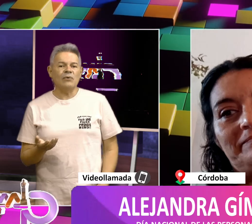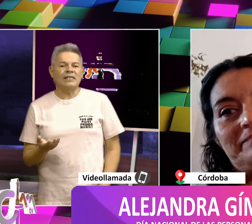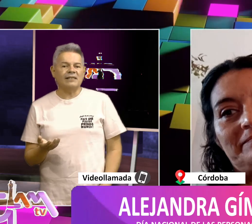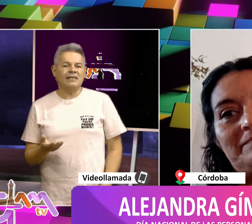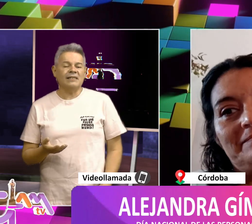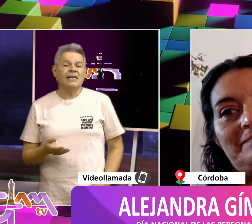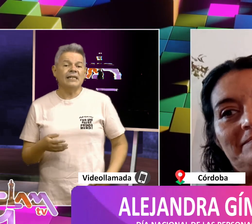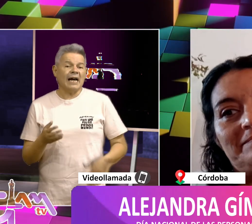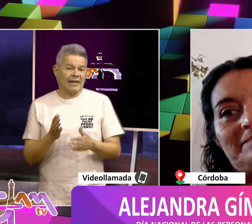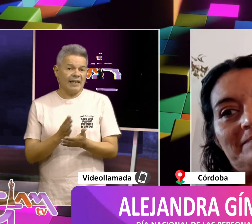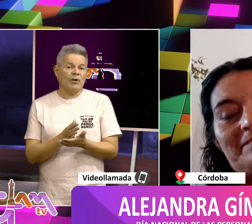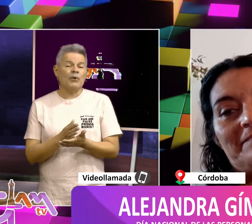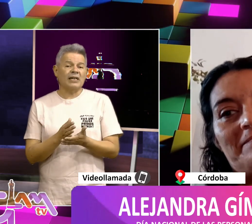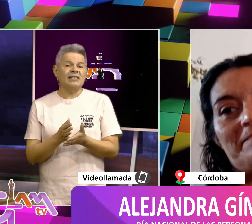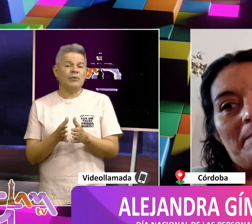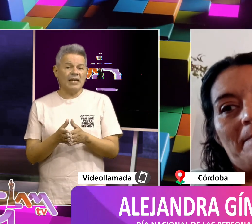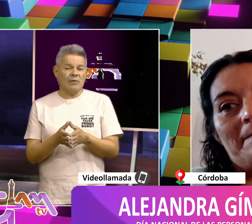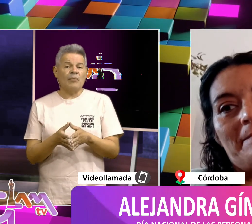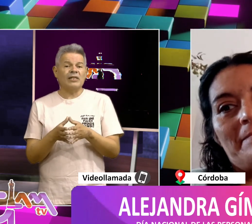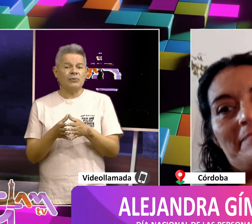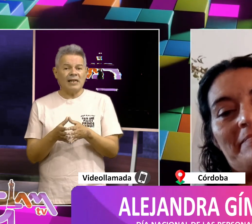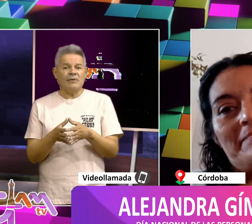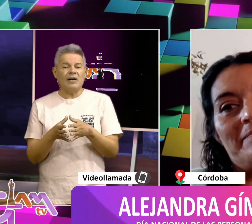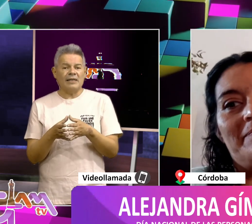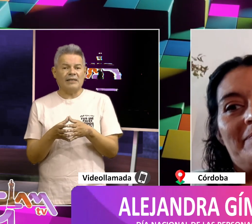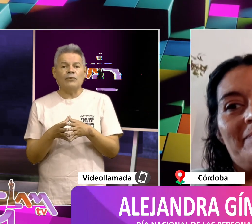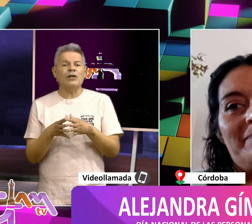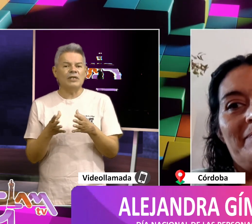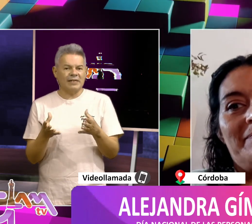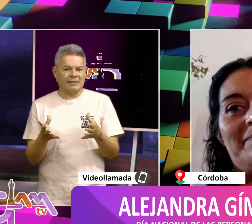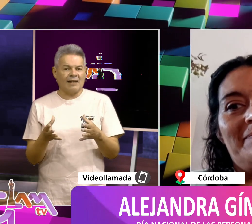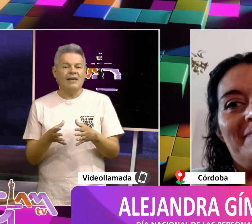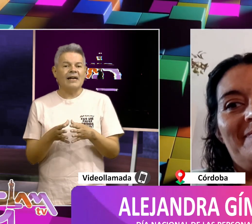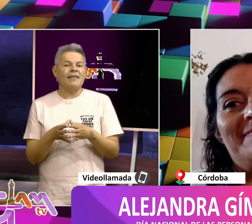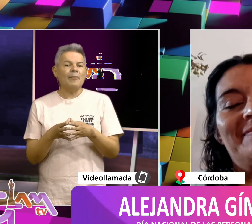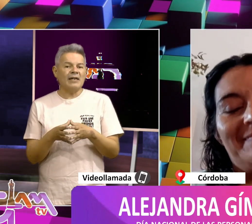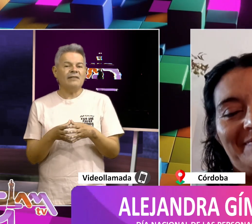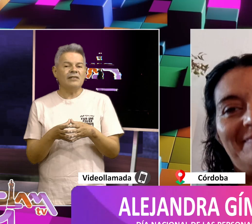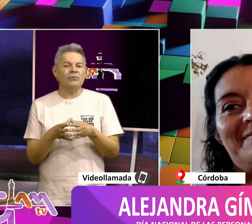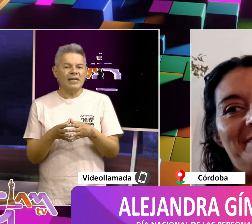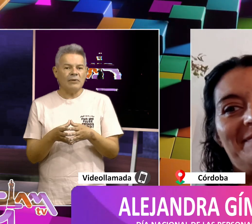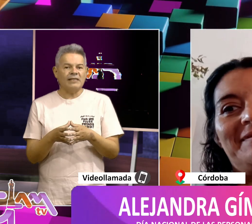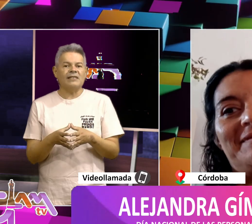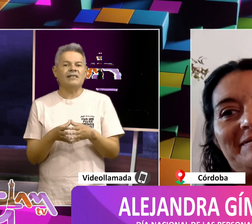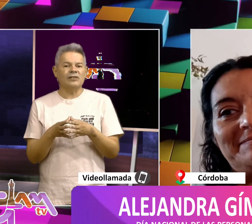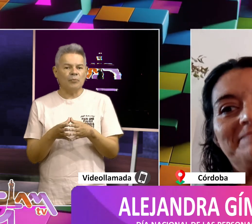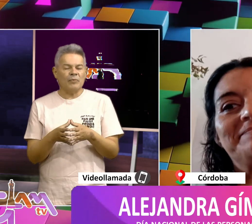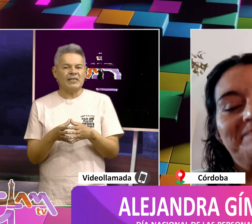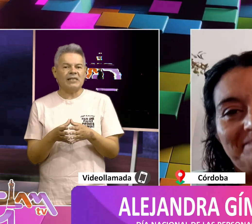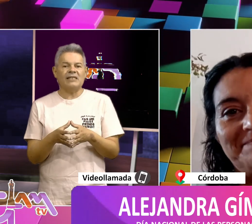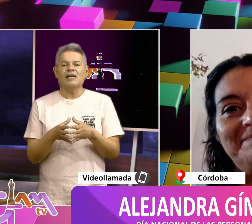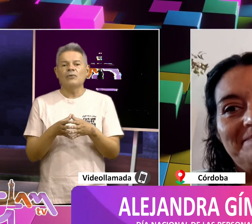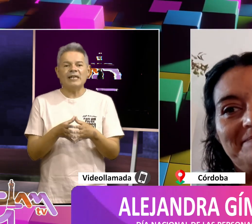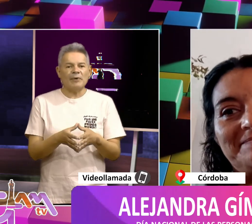la lengua de señas y aclaremos por qué decimos lengua, porque es una lengua que no es universal. Cada país tiene su lengua de señas, tiene sus